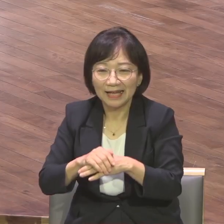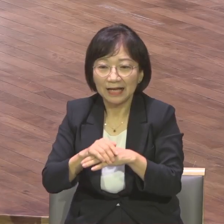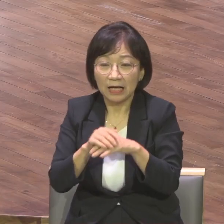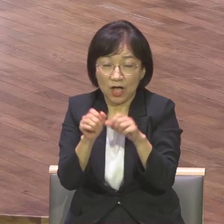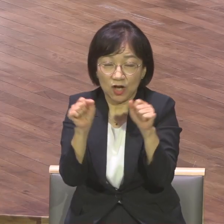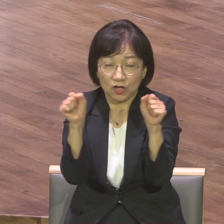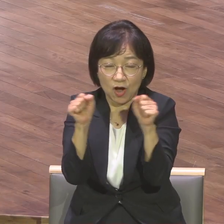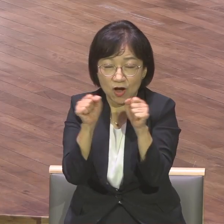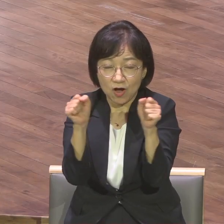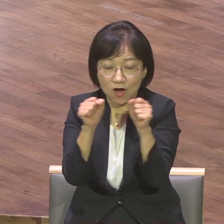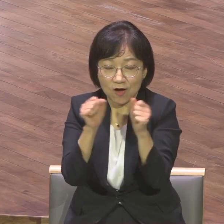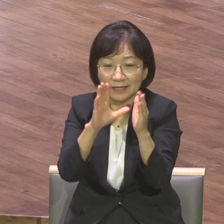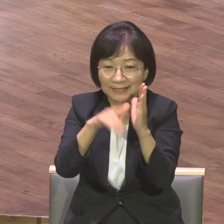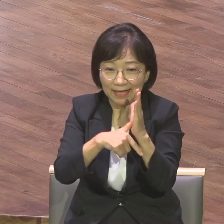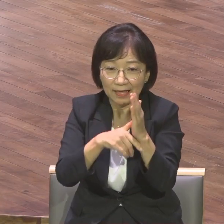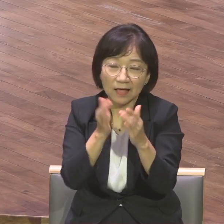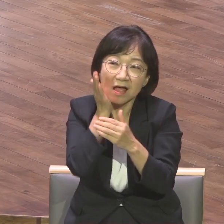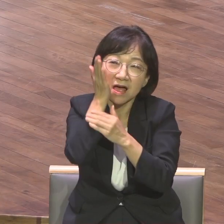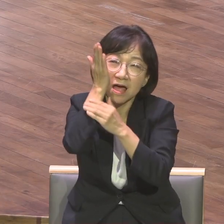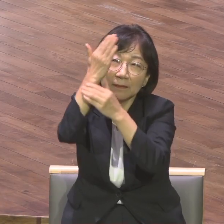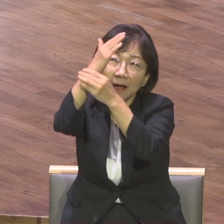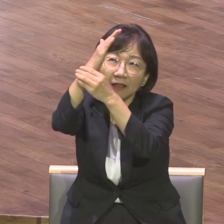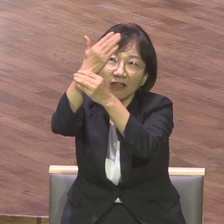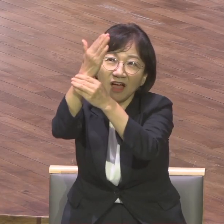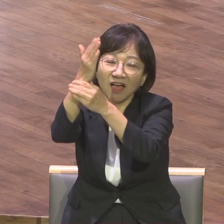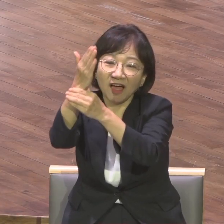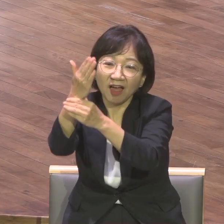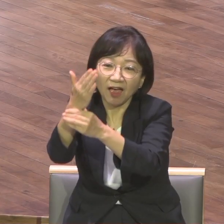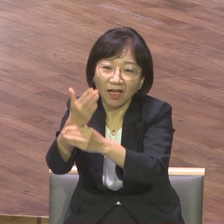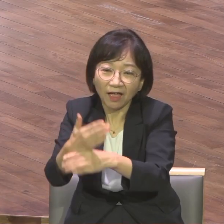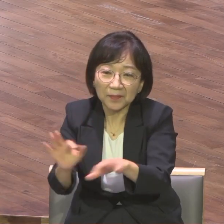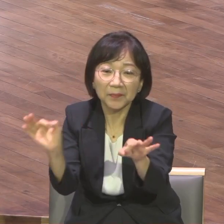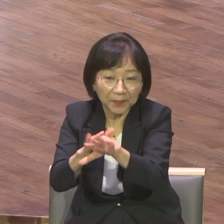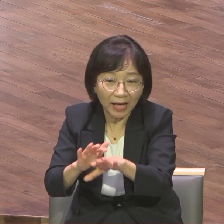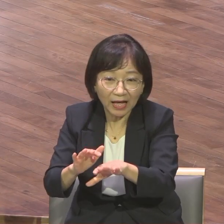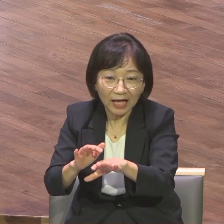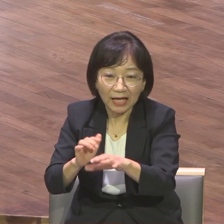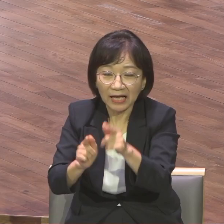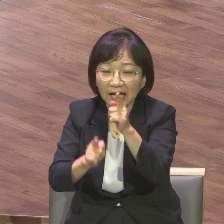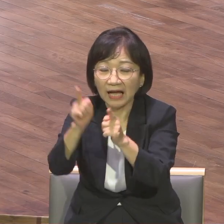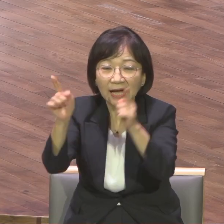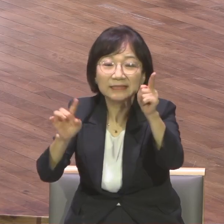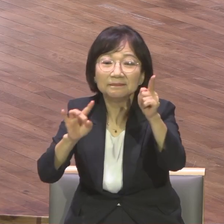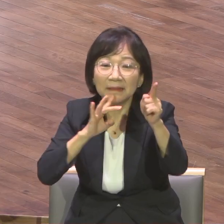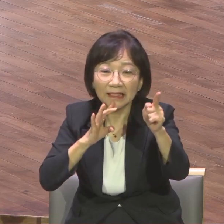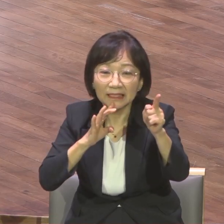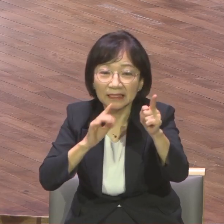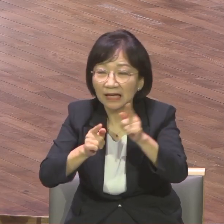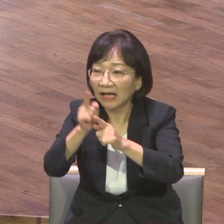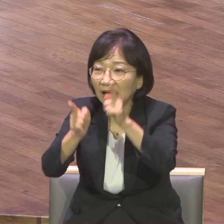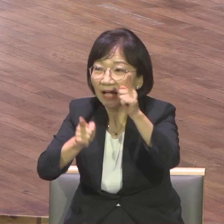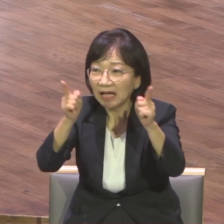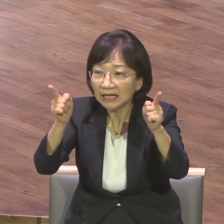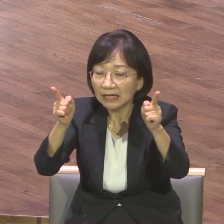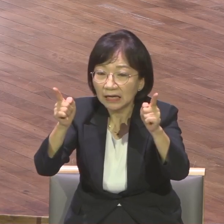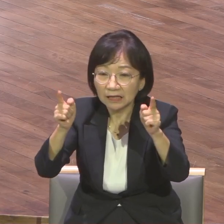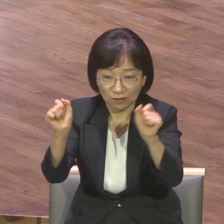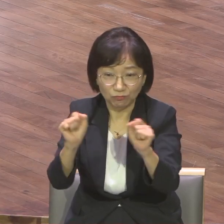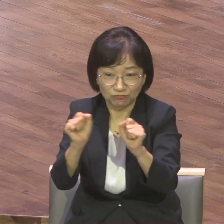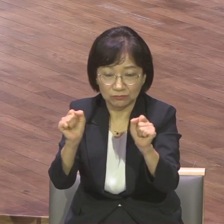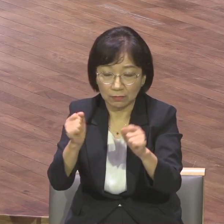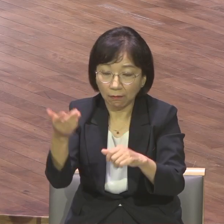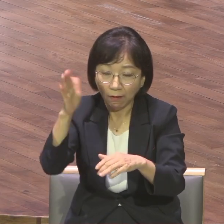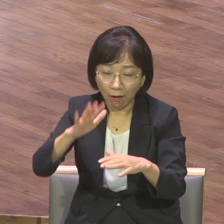겨울에 모든 잎이 떨어지면서 앙상한 가지만 남은 이 무화과 나무가